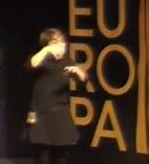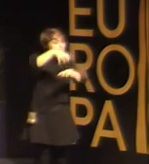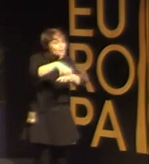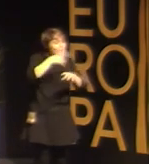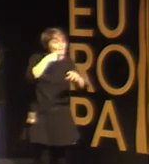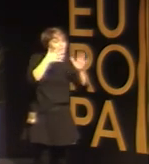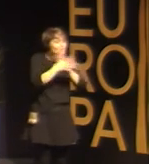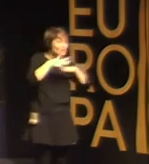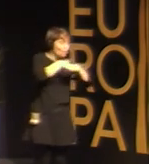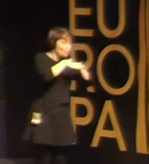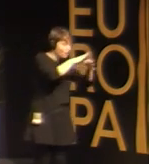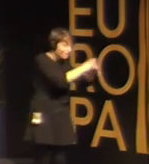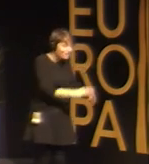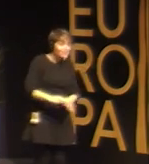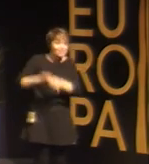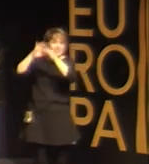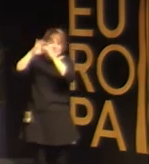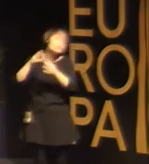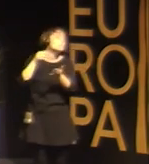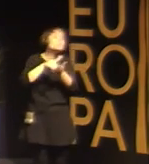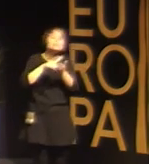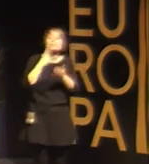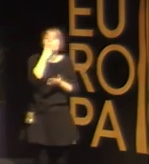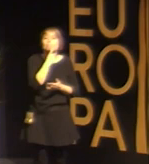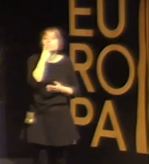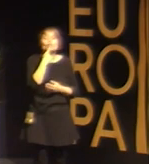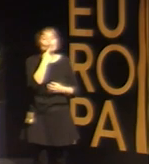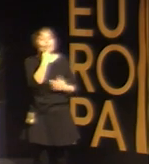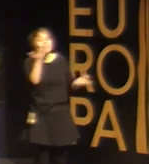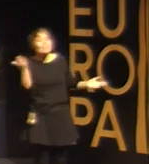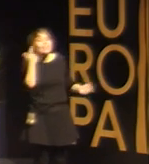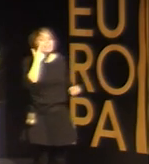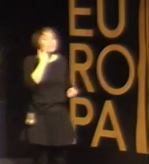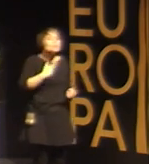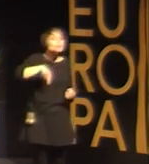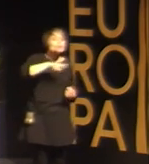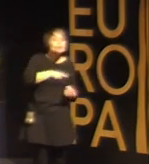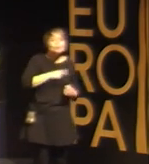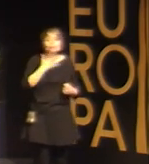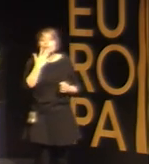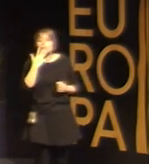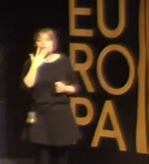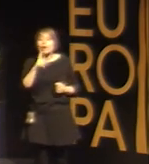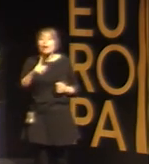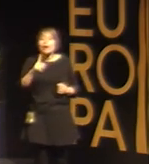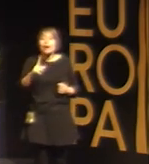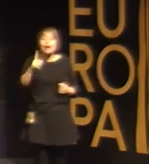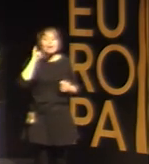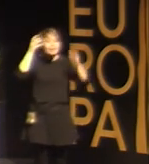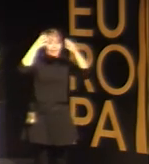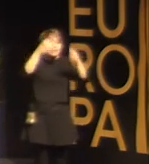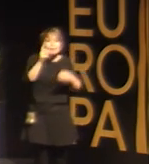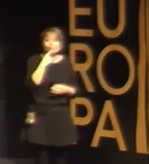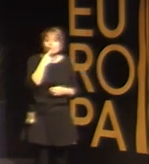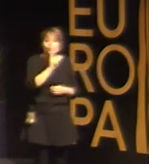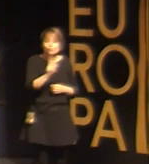red ese es el mito que hay por ahí que dice que actuamos o utilizamos el 10% del cerebro y una leche